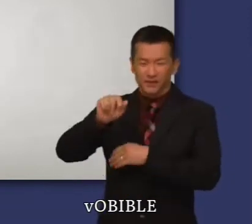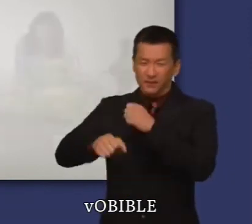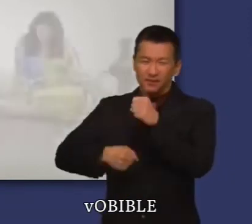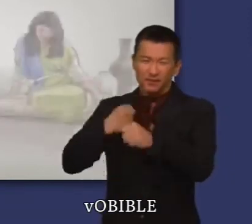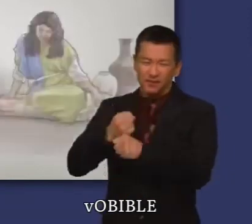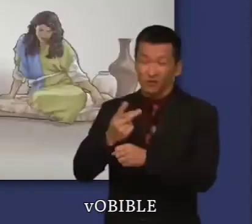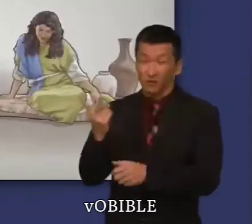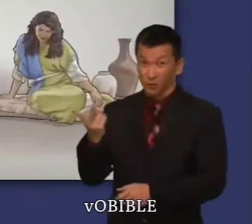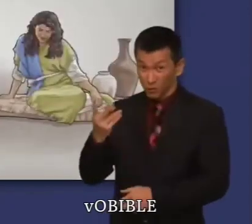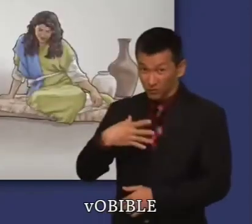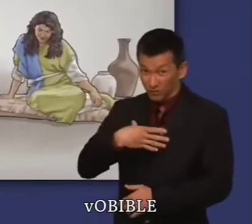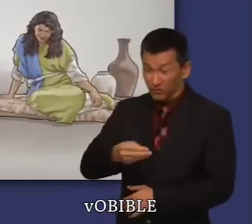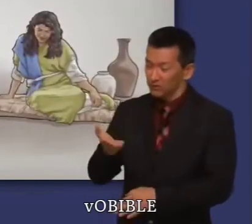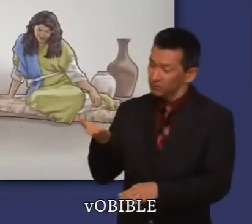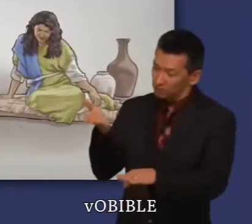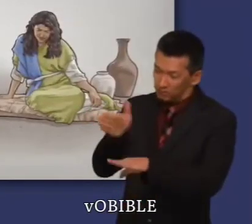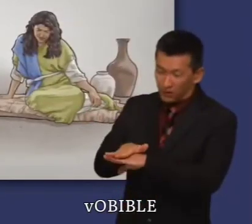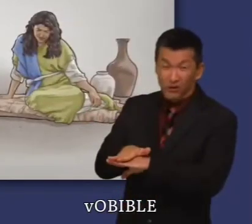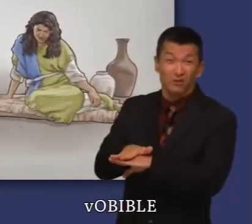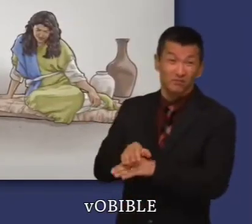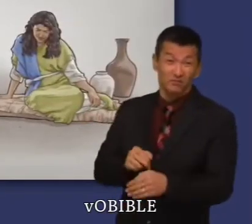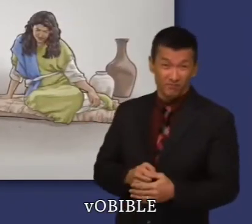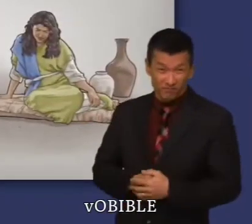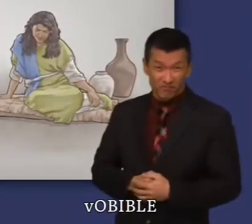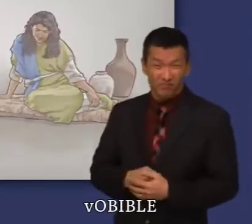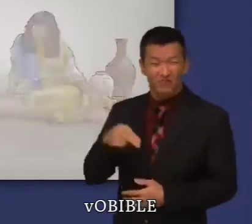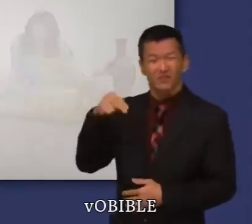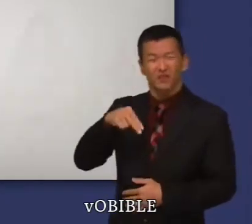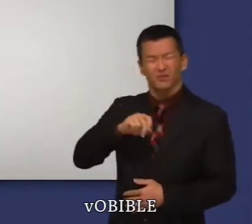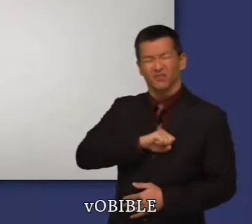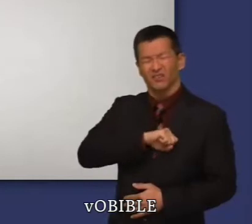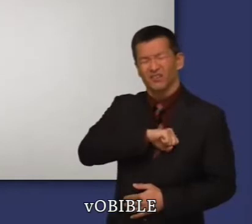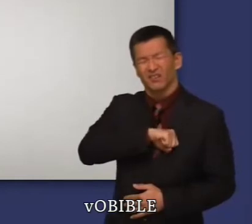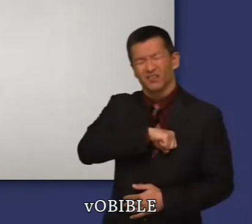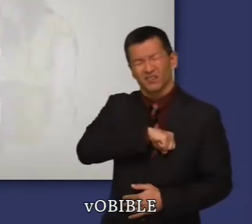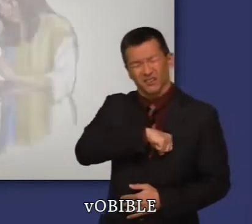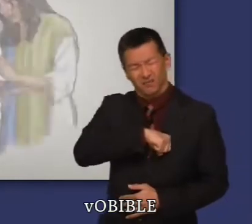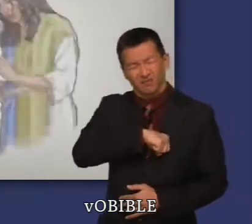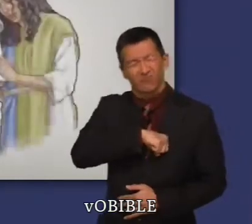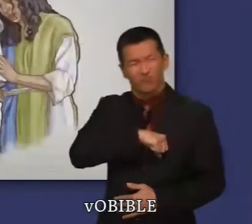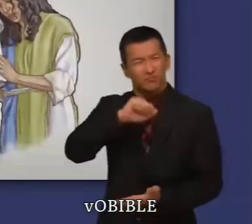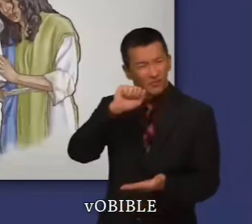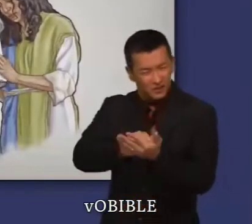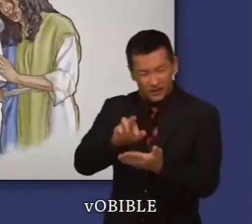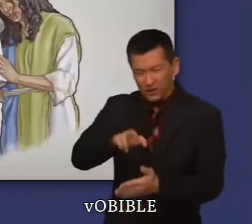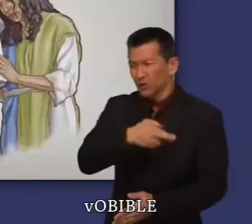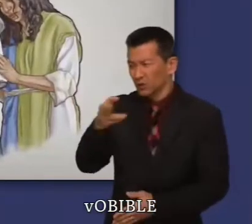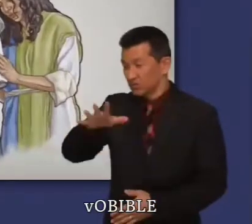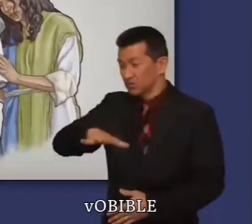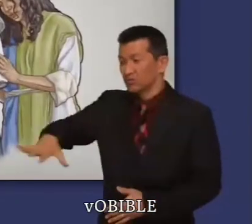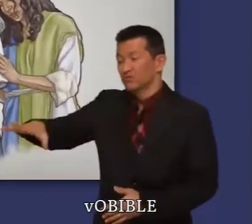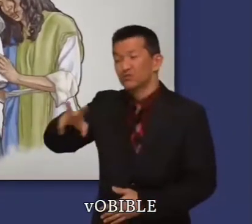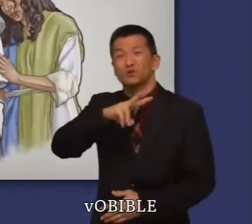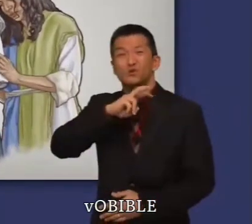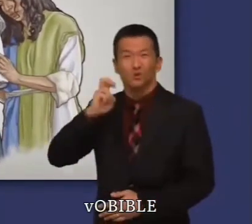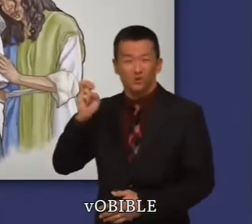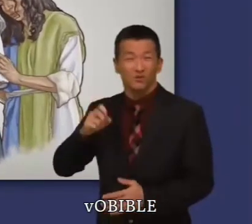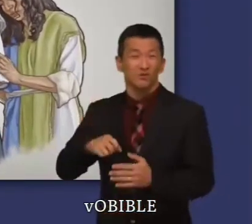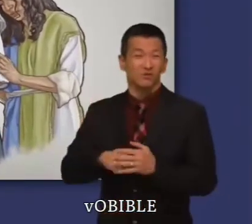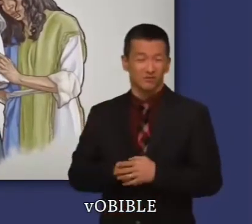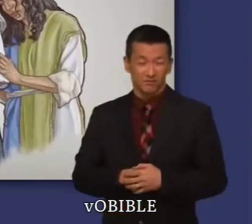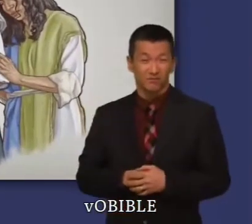Dans le chapitre 1, une famine pousse un homme appelé Élimélec à quitter Bethléem avec sa famille pour s'installer au pays